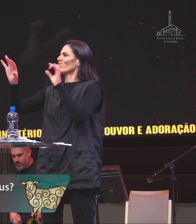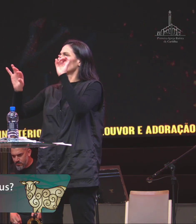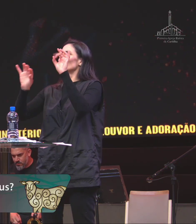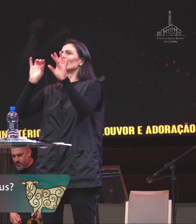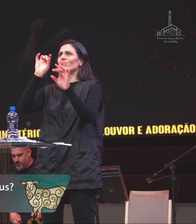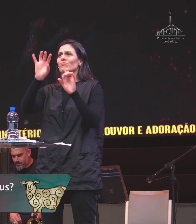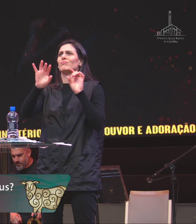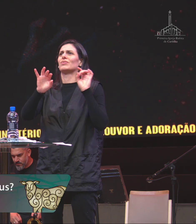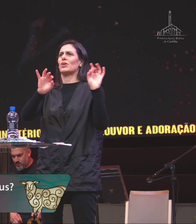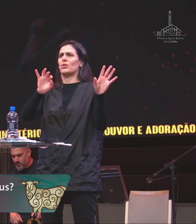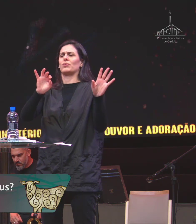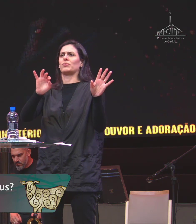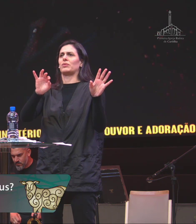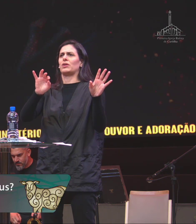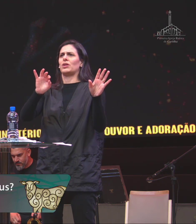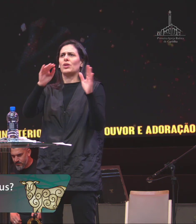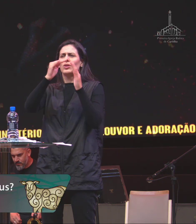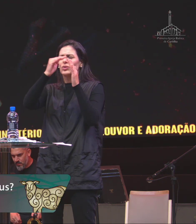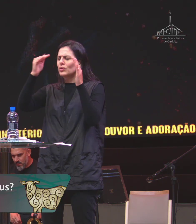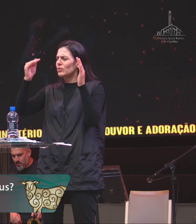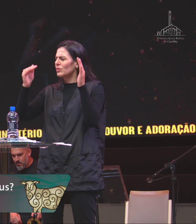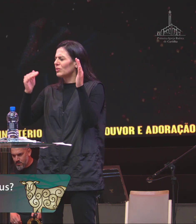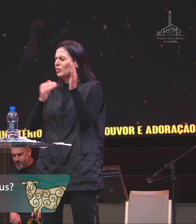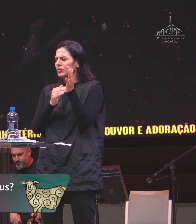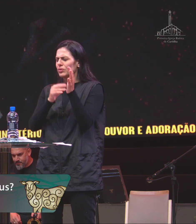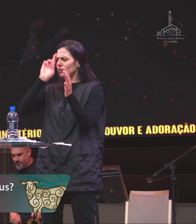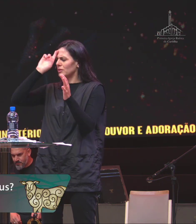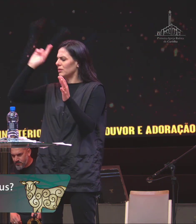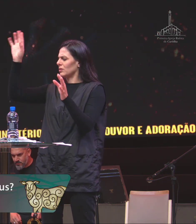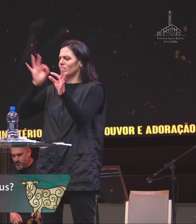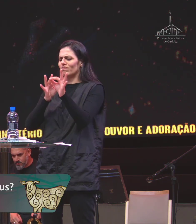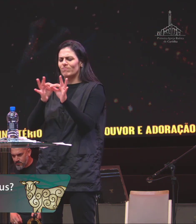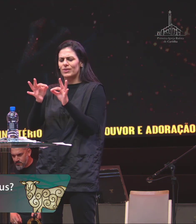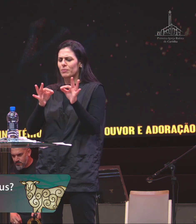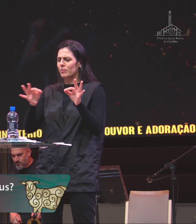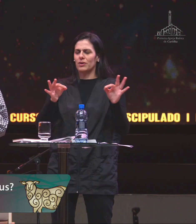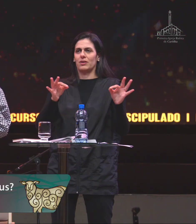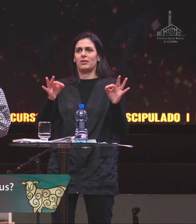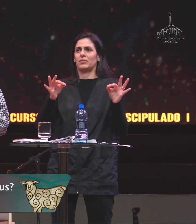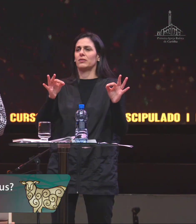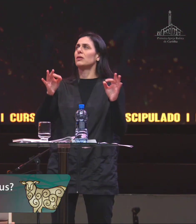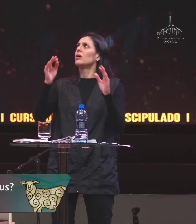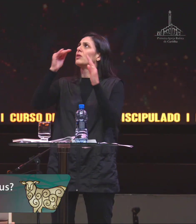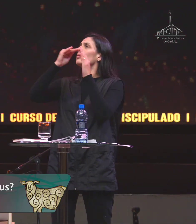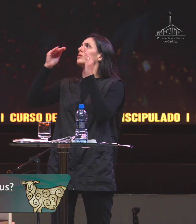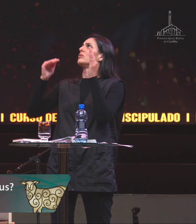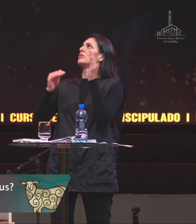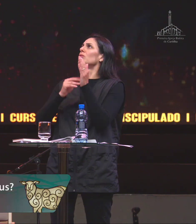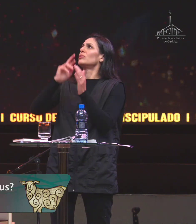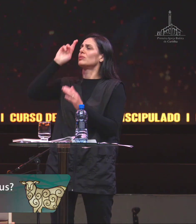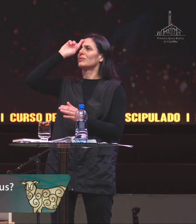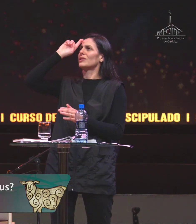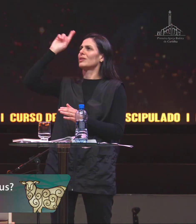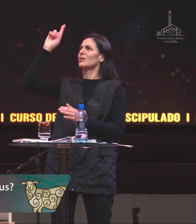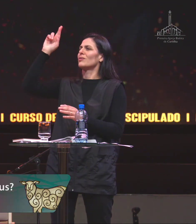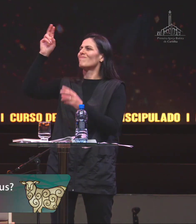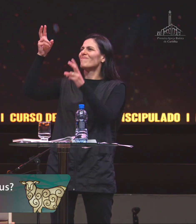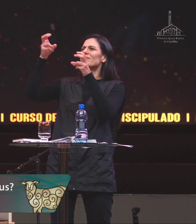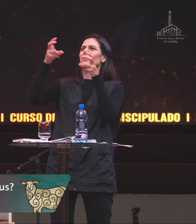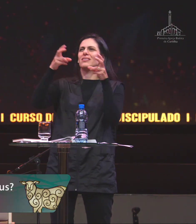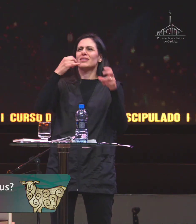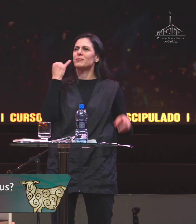colocando nossa vida à disposição do Senhor, Pai. Nós queremos ser cartas vivas escritas pelo